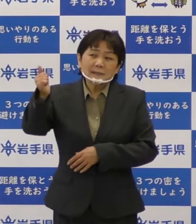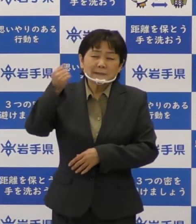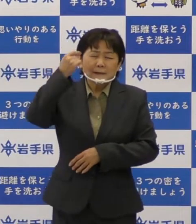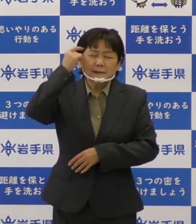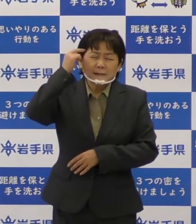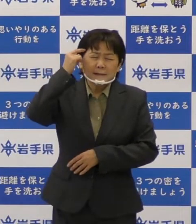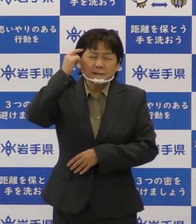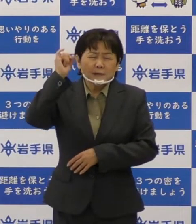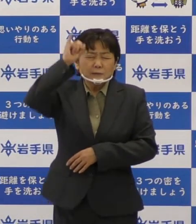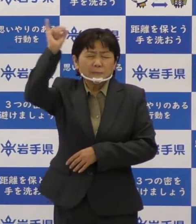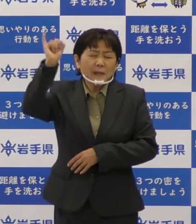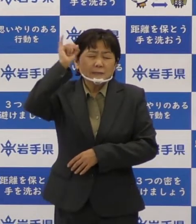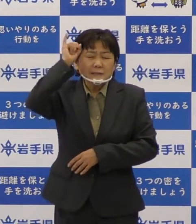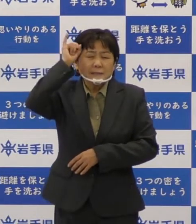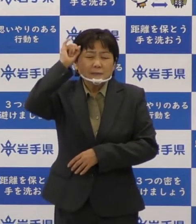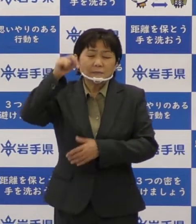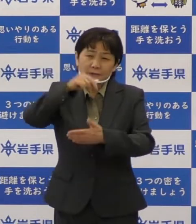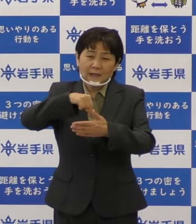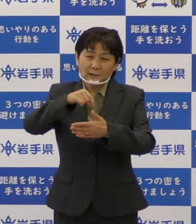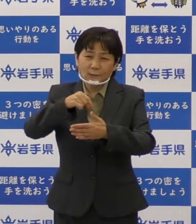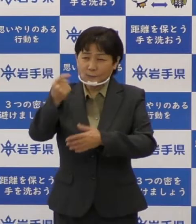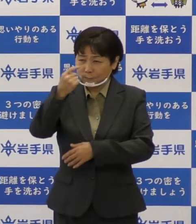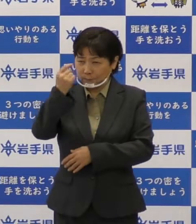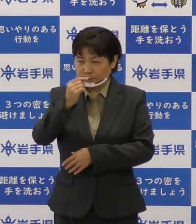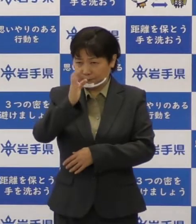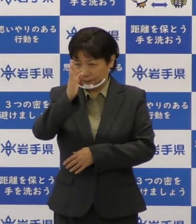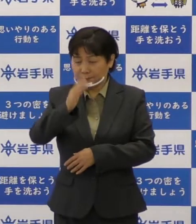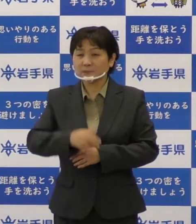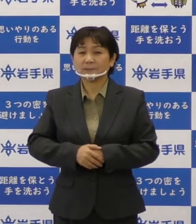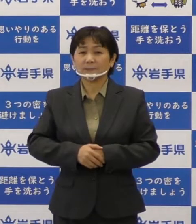然範囲内でとか、 はい、基本は